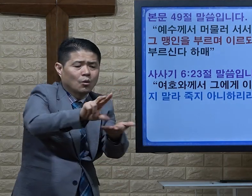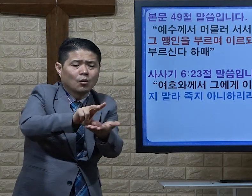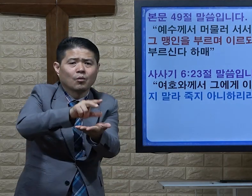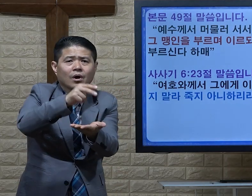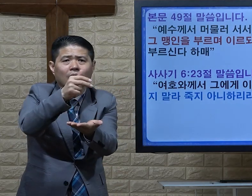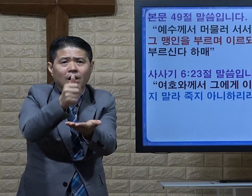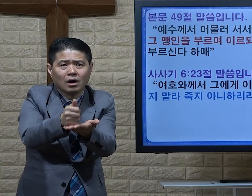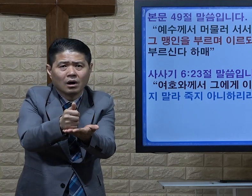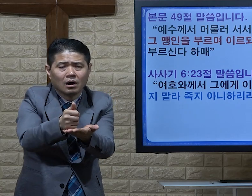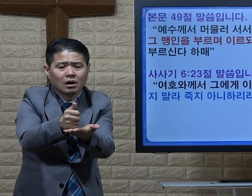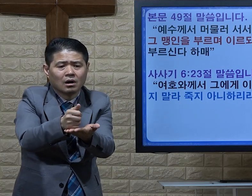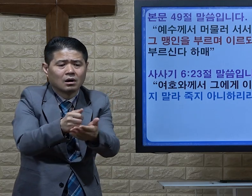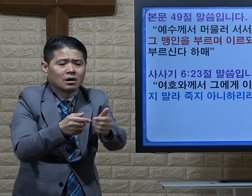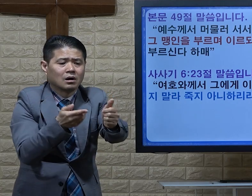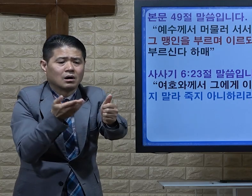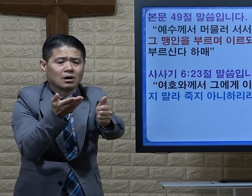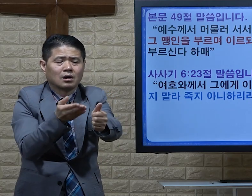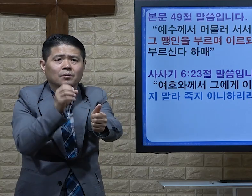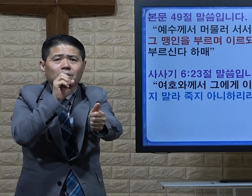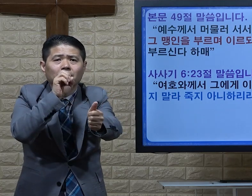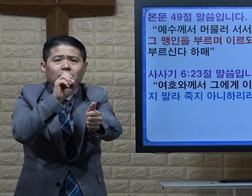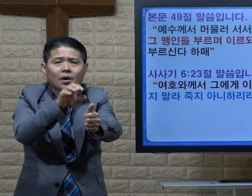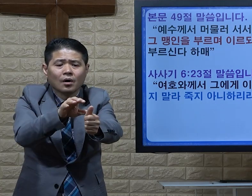여호와께서 그에게 이르시되